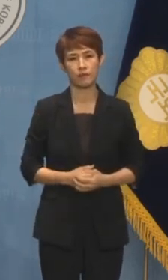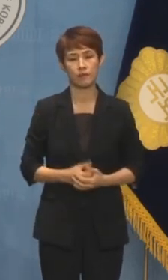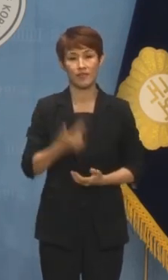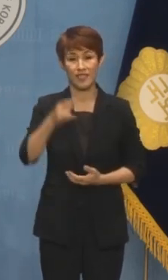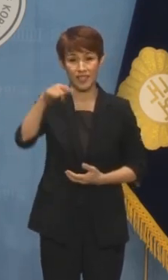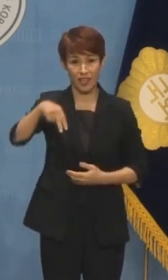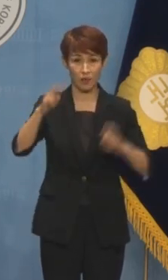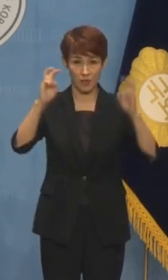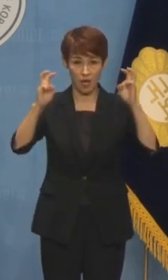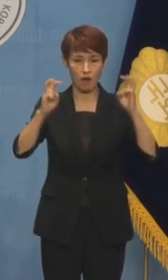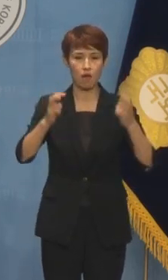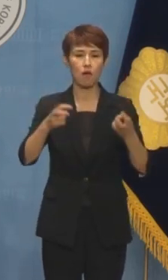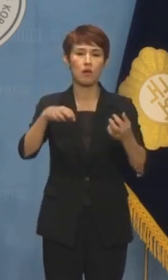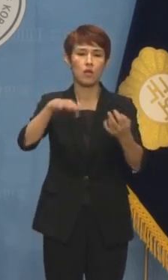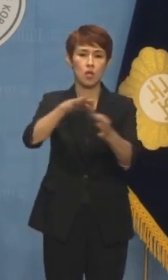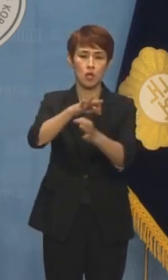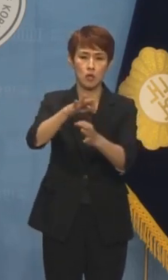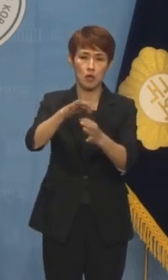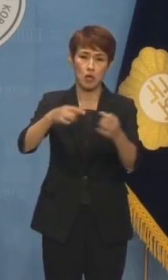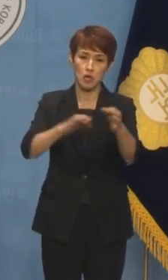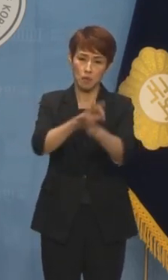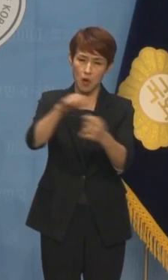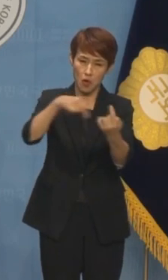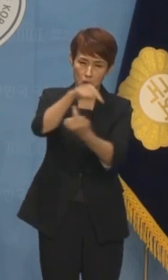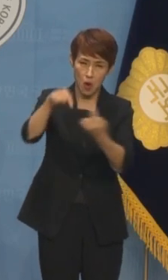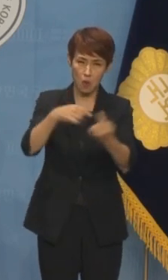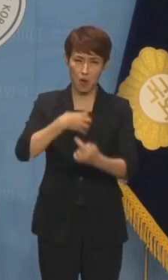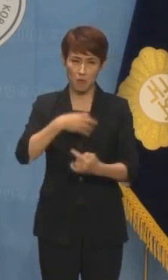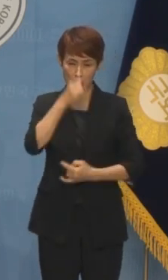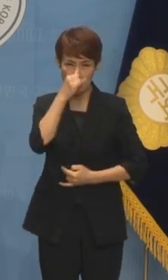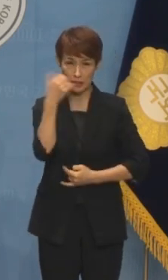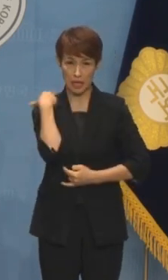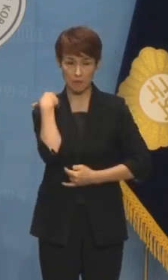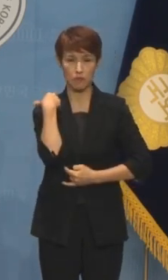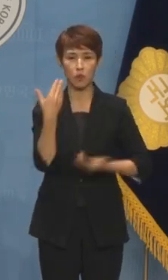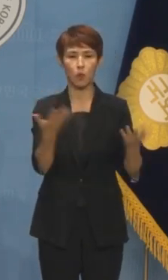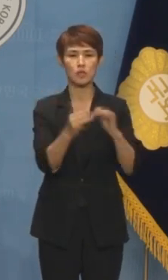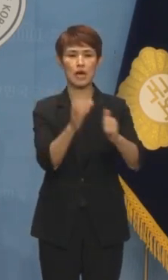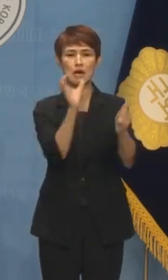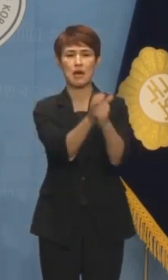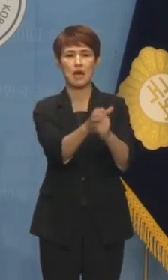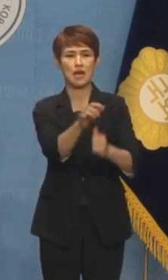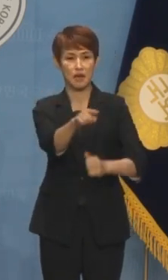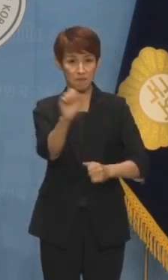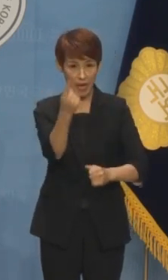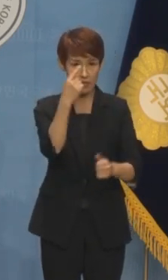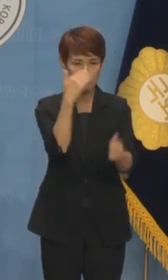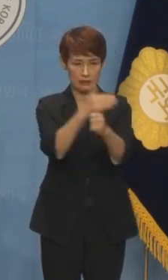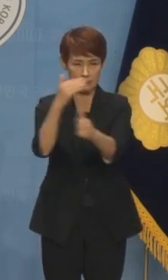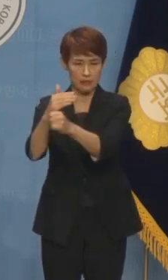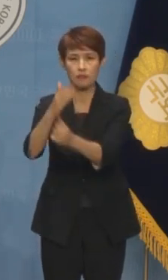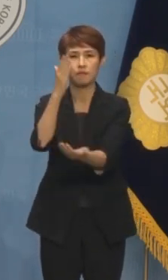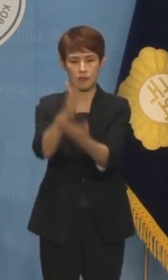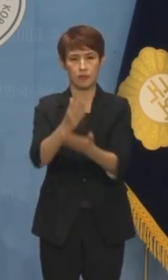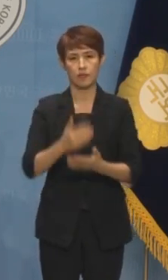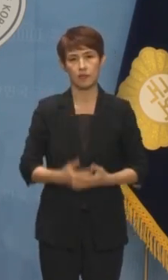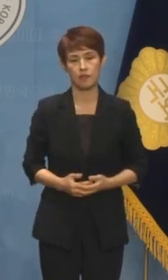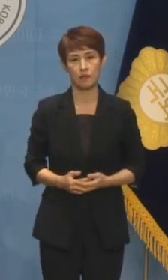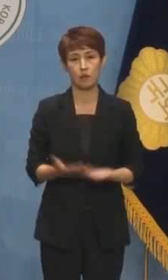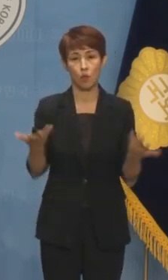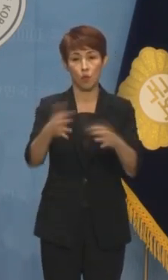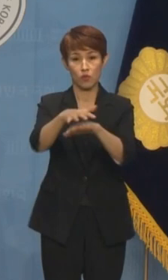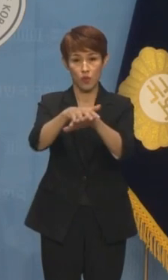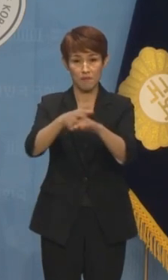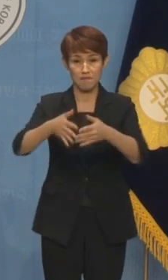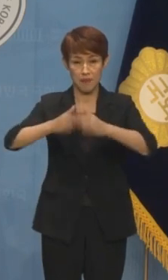넷마블은 경영위기의 책임을 노동자에게 떠미는 정리해고를 당장 중단해야 합니다. 노동조합